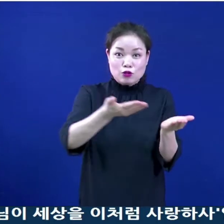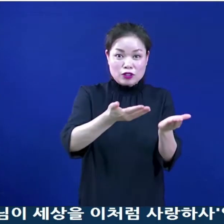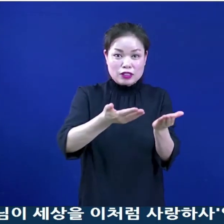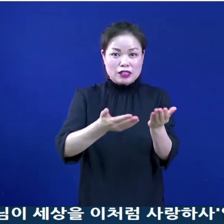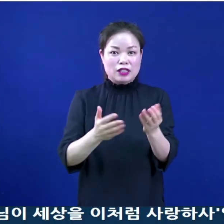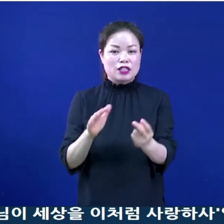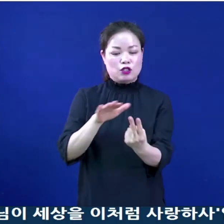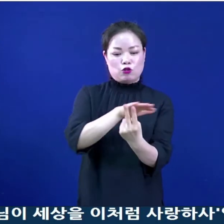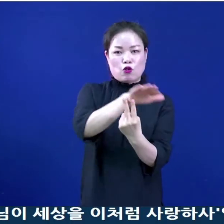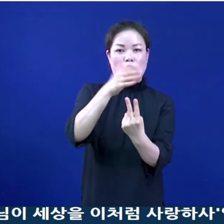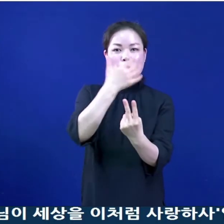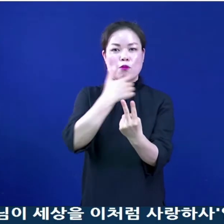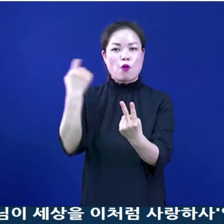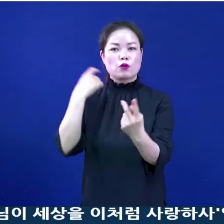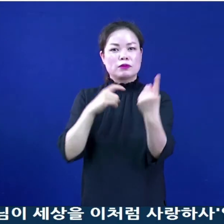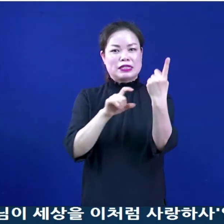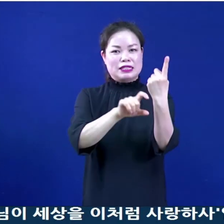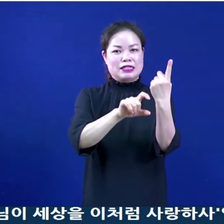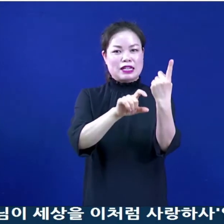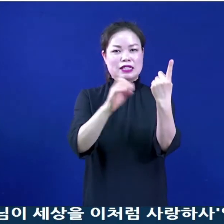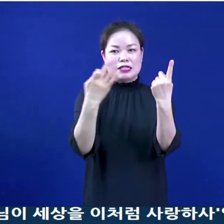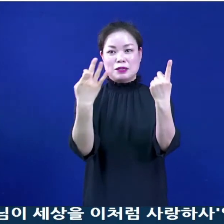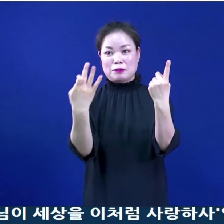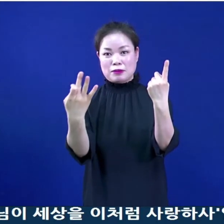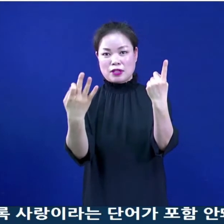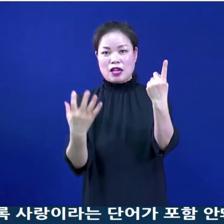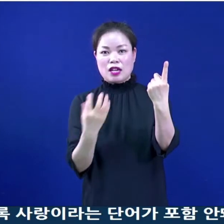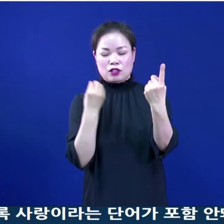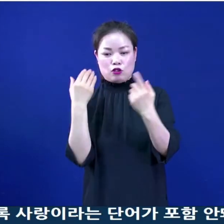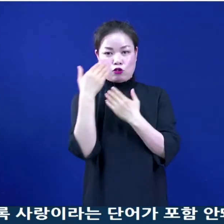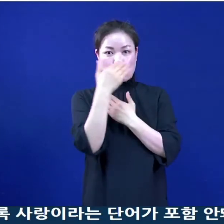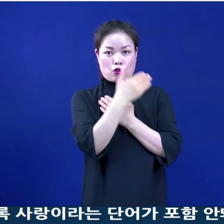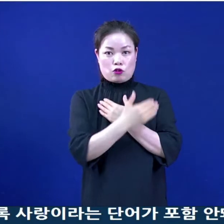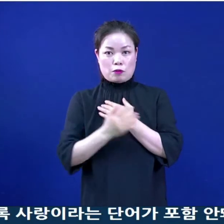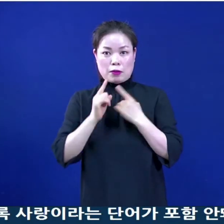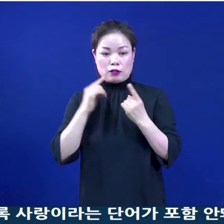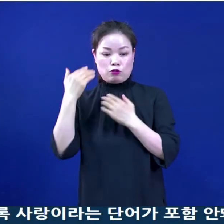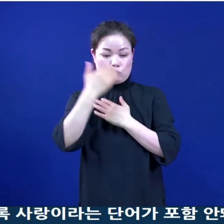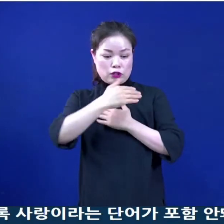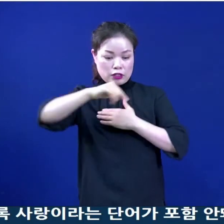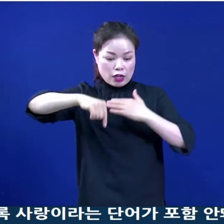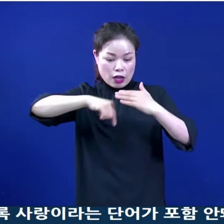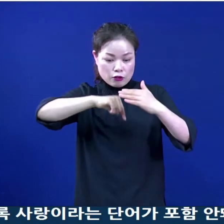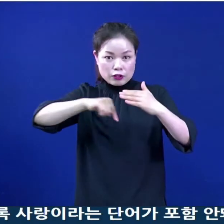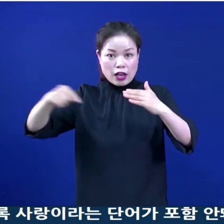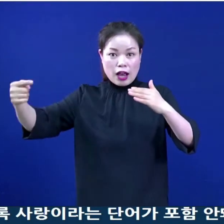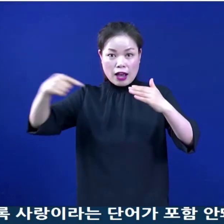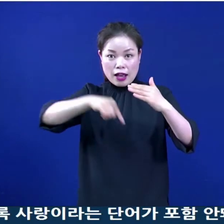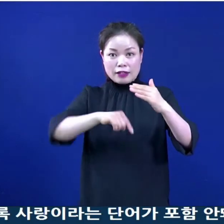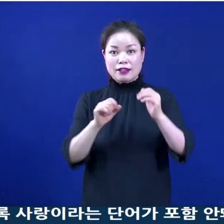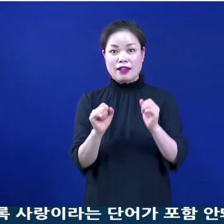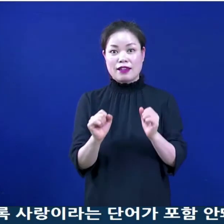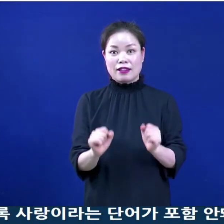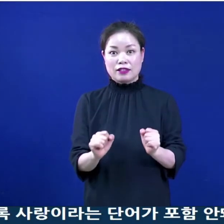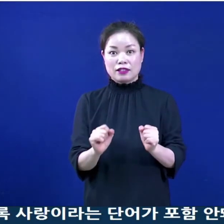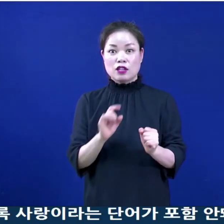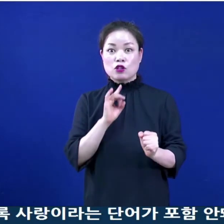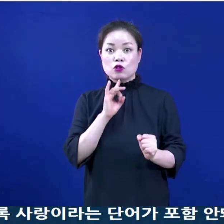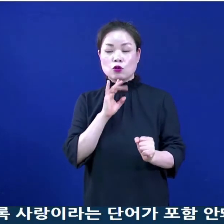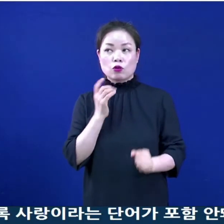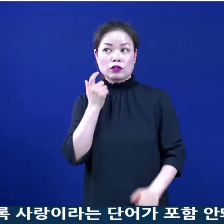1장 14절 성육신의 장면입니다. 말씀이 육신이 되시어 우리 가운데 거하시니